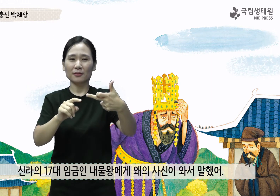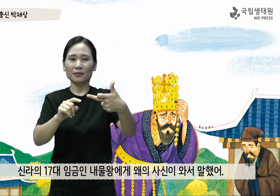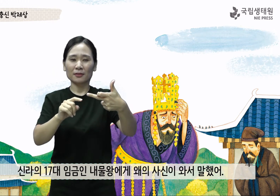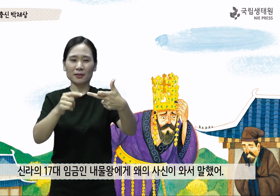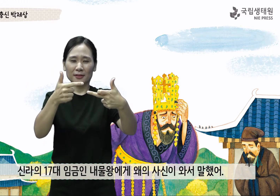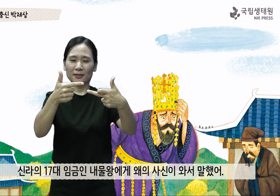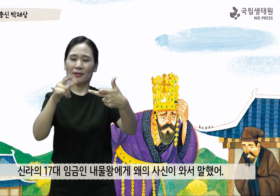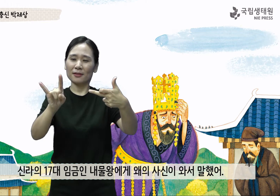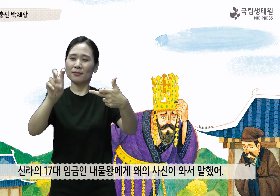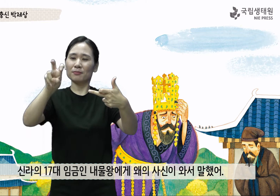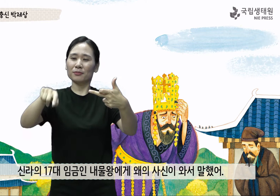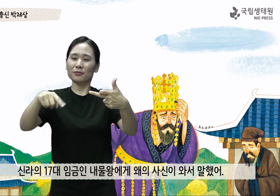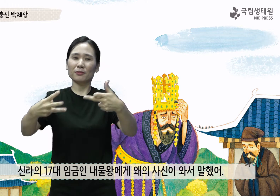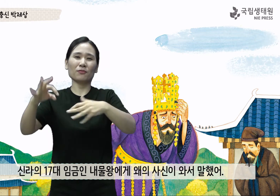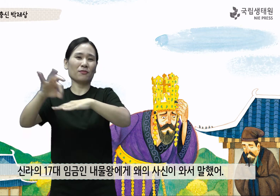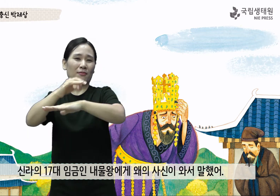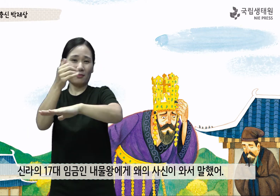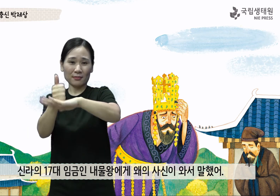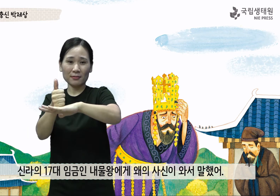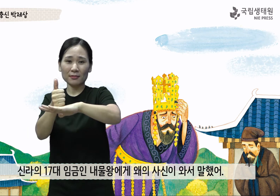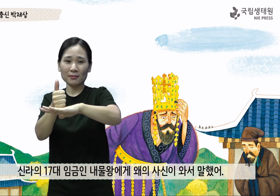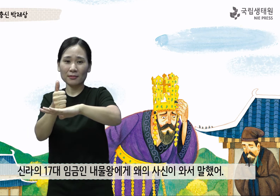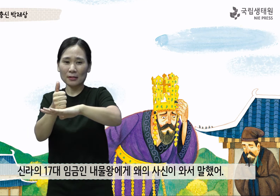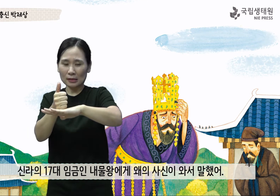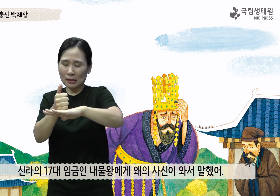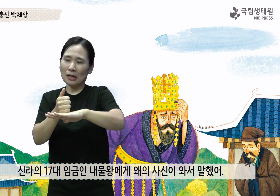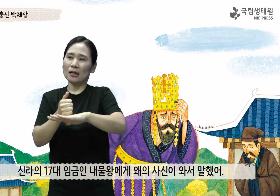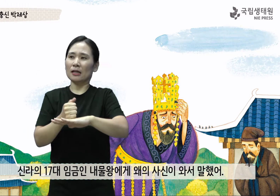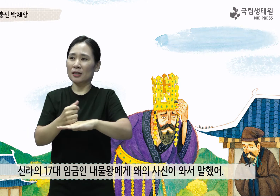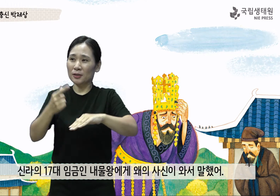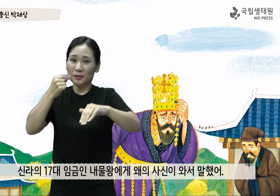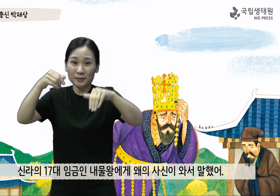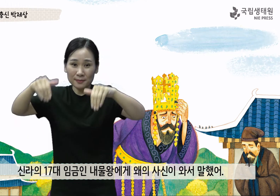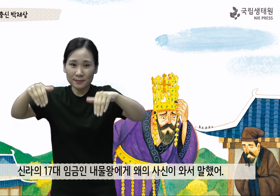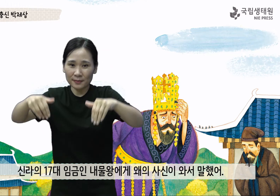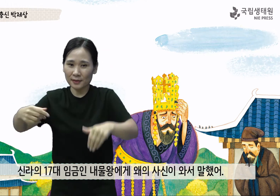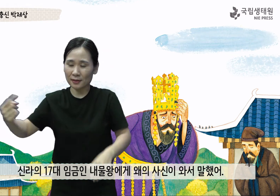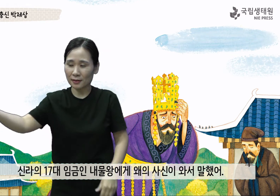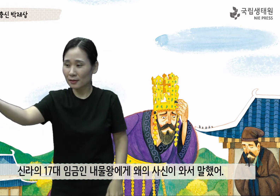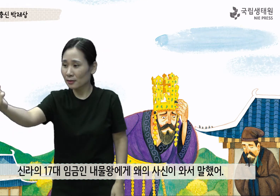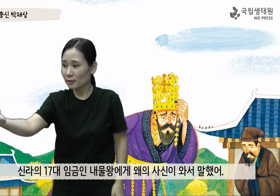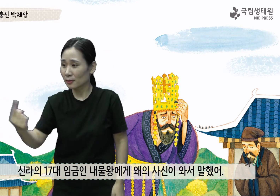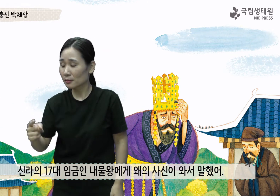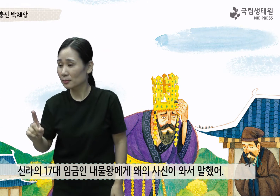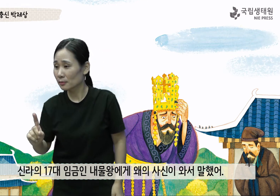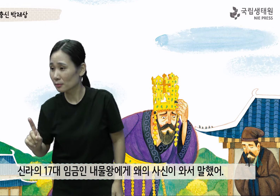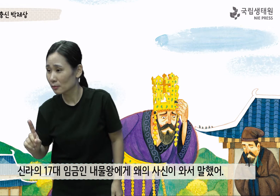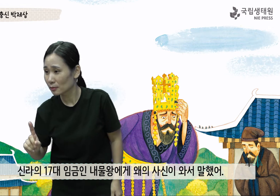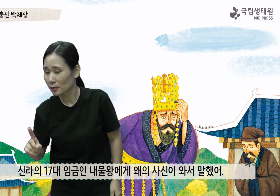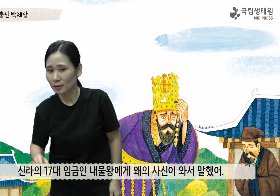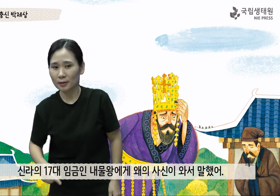신라의 17대 임금인 네모랑에게 외의 사신이 와서 말했어.